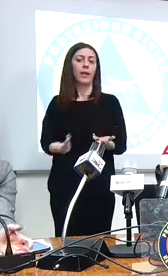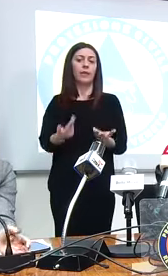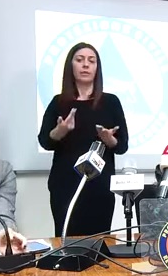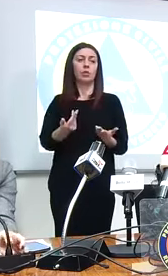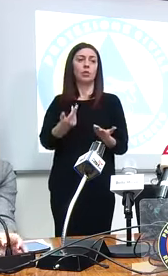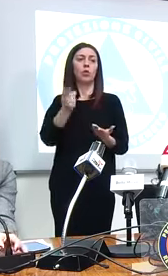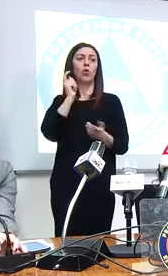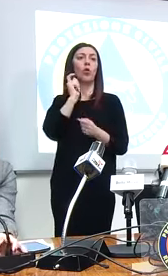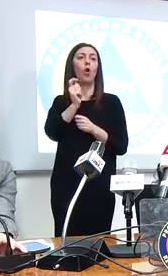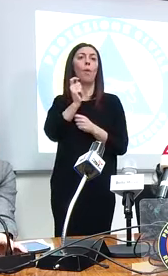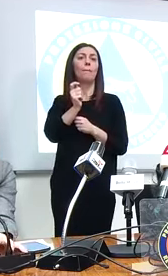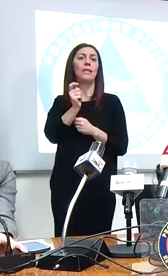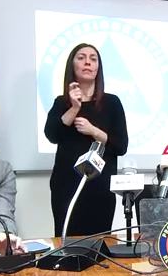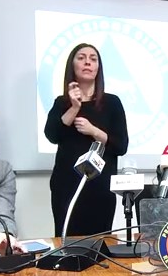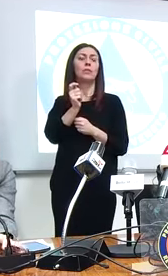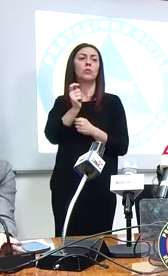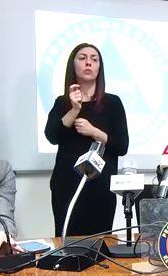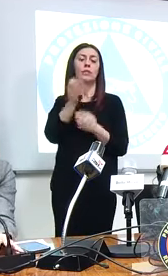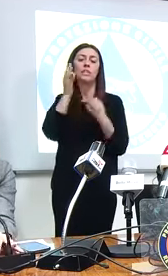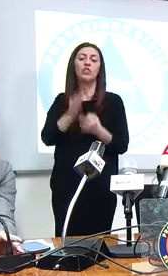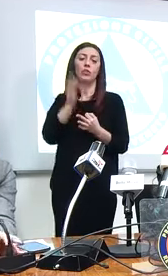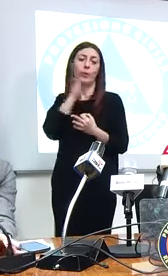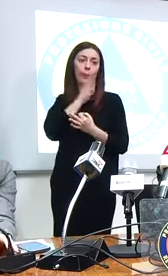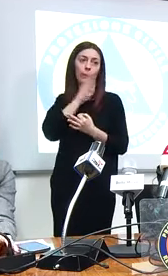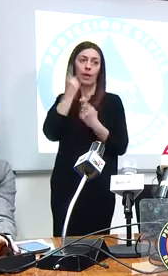questo accordo nazionale. Ok.